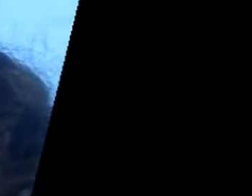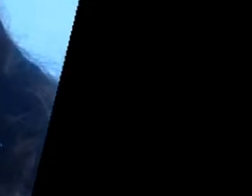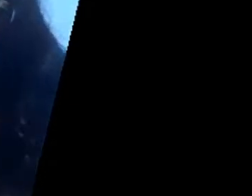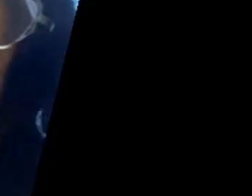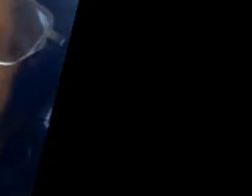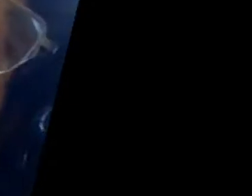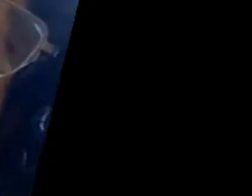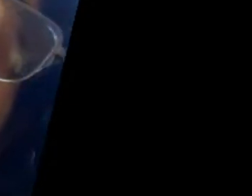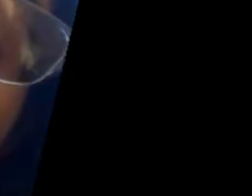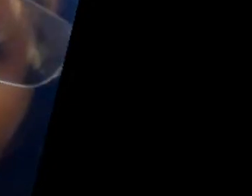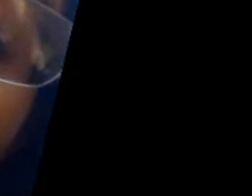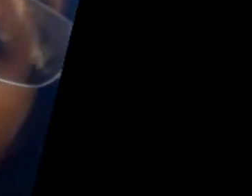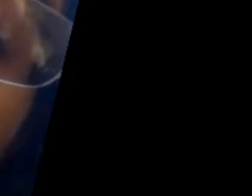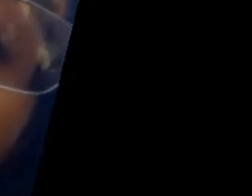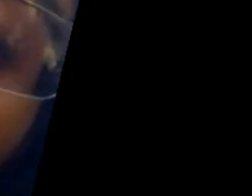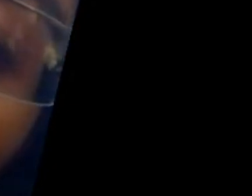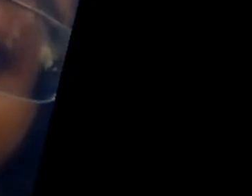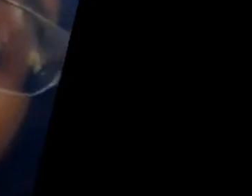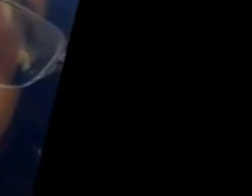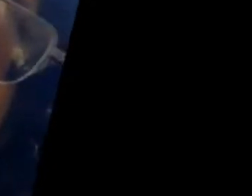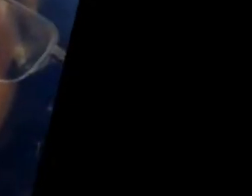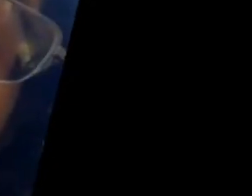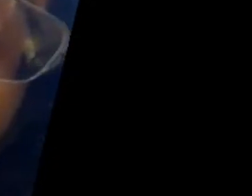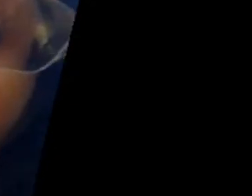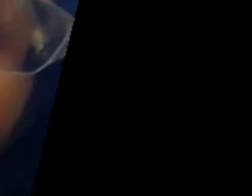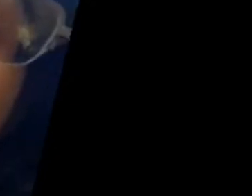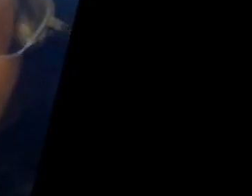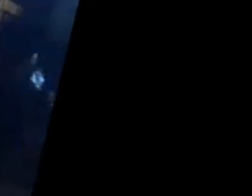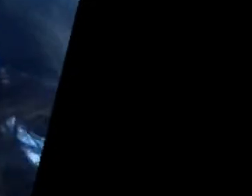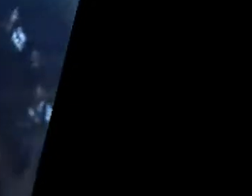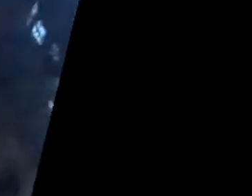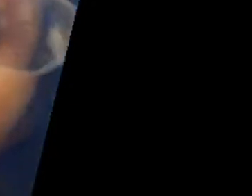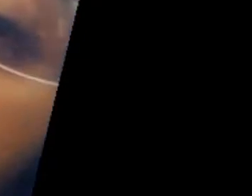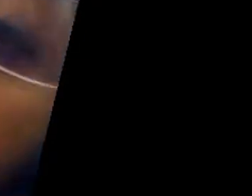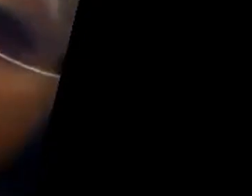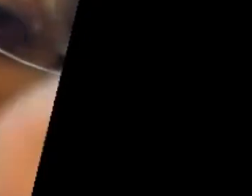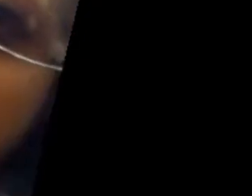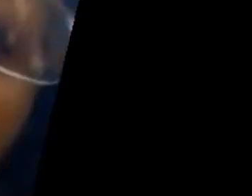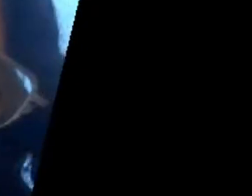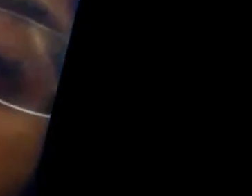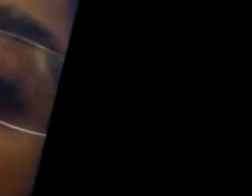mas hoje em dia eu moro no interior de São Paulo